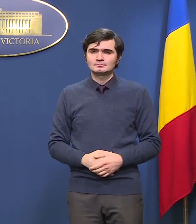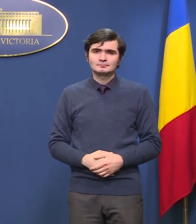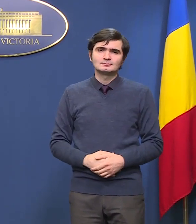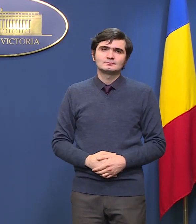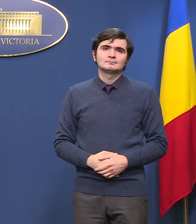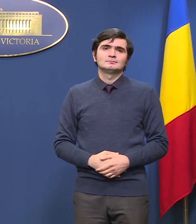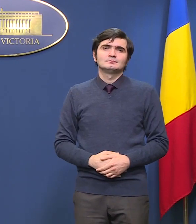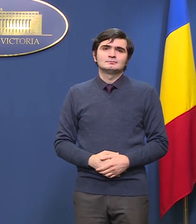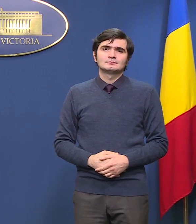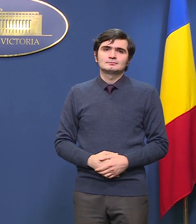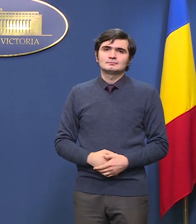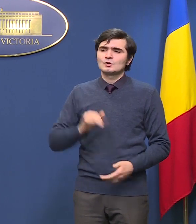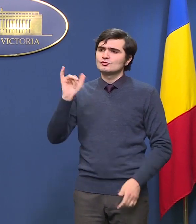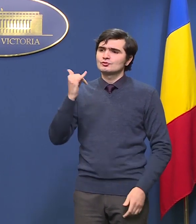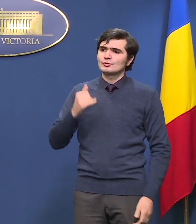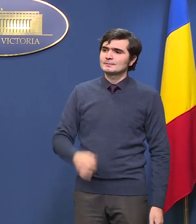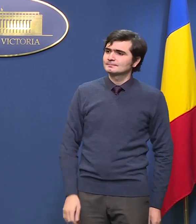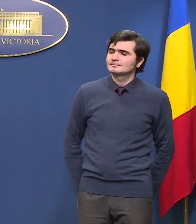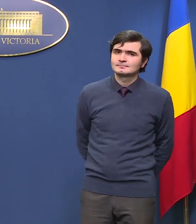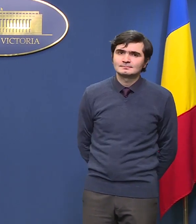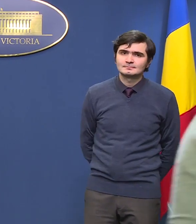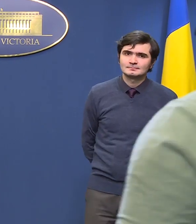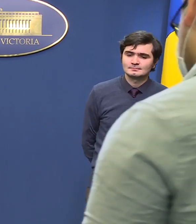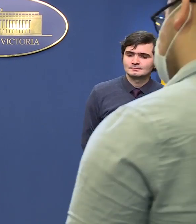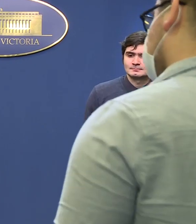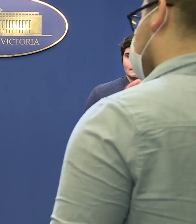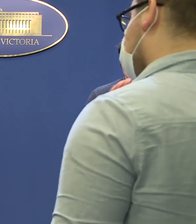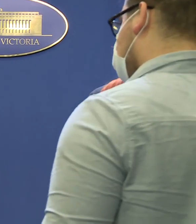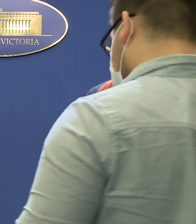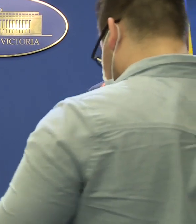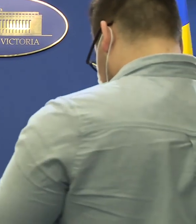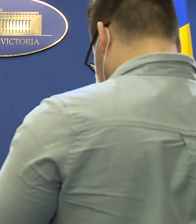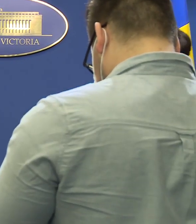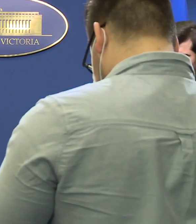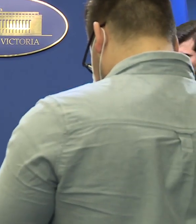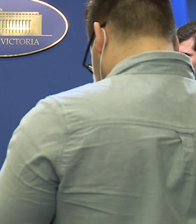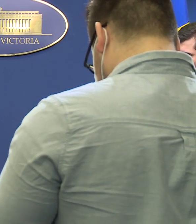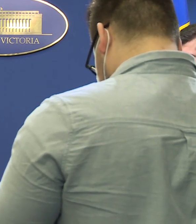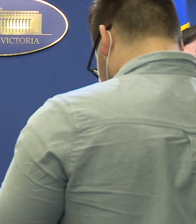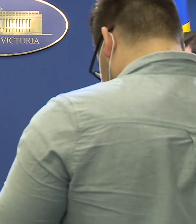Joi. Încă n-am stat.